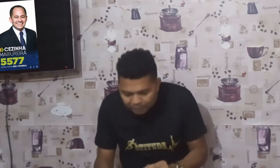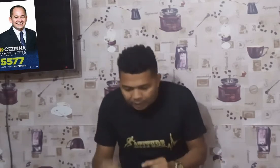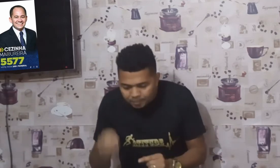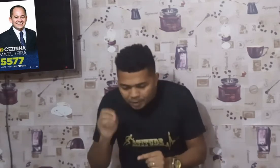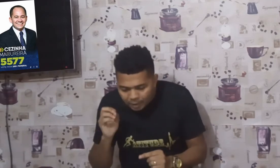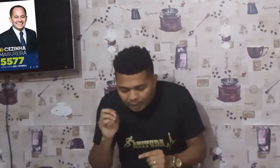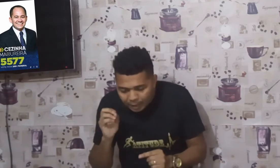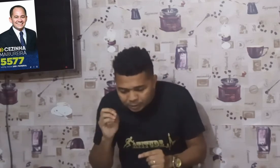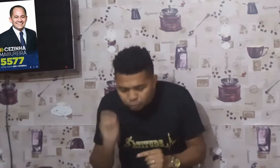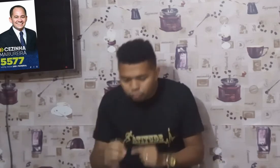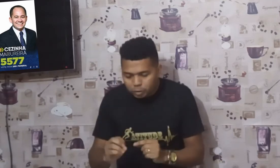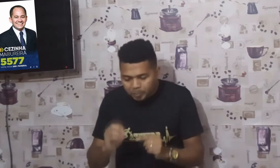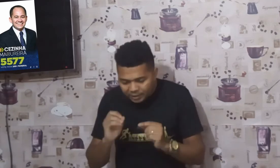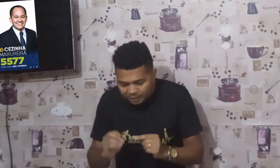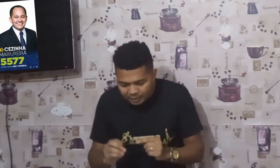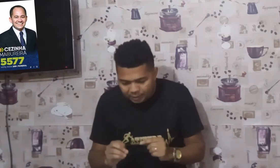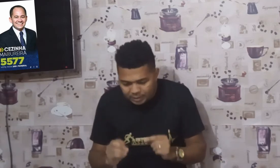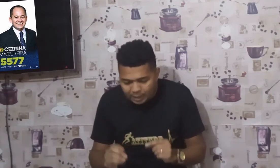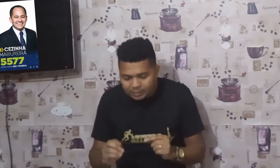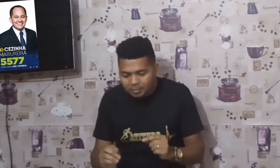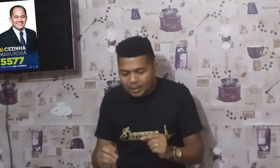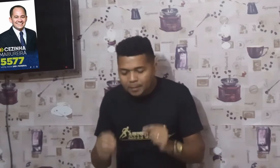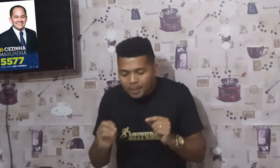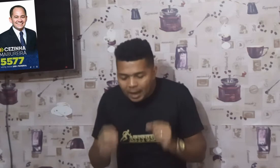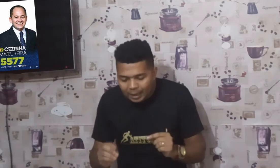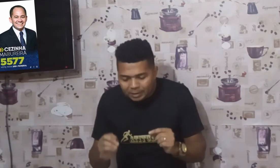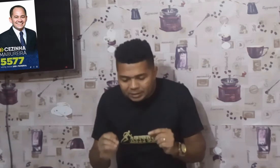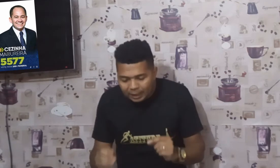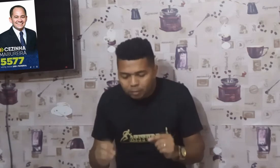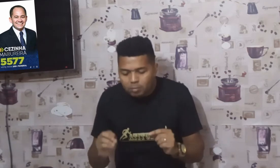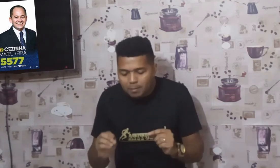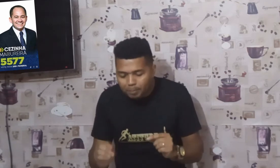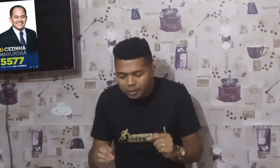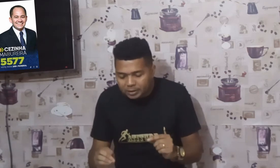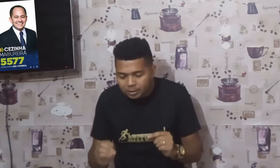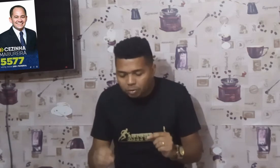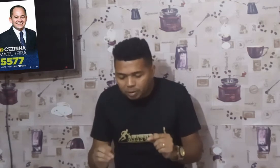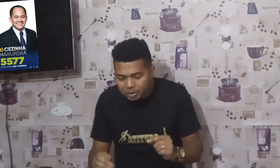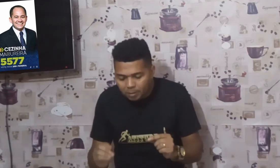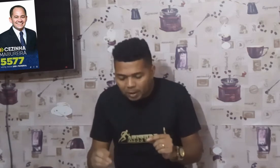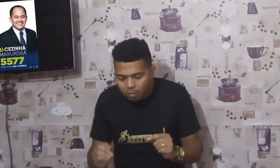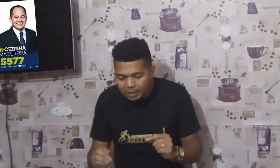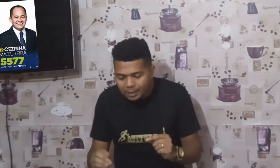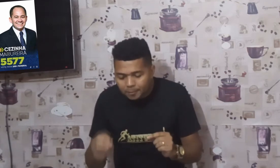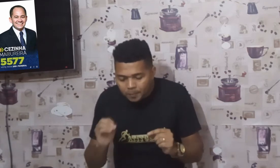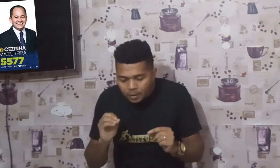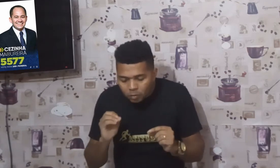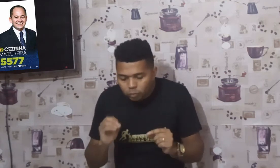Pública e Assuntos Penitenciários da Assembleia acaba de dar uma importância de contribuição para combater um